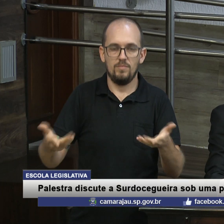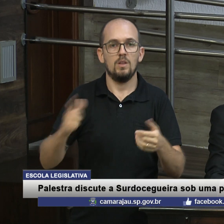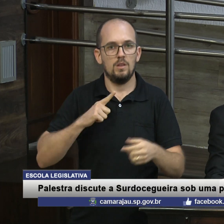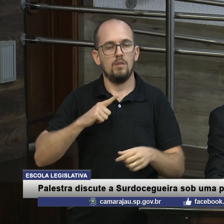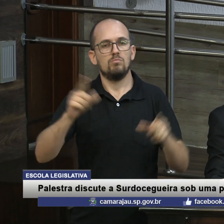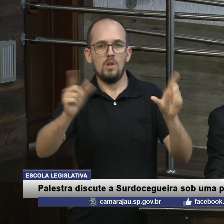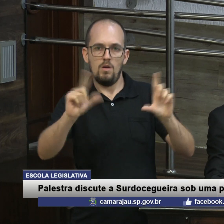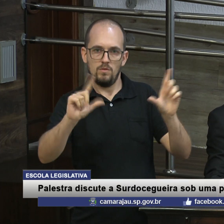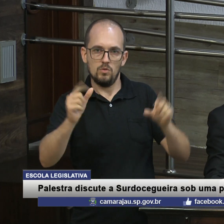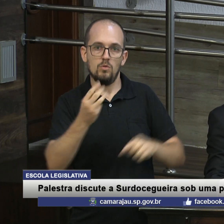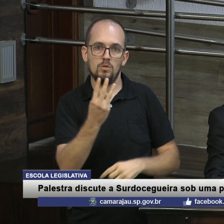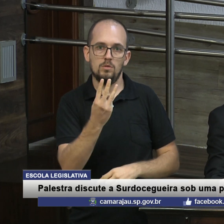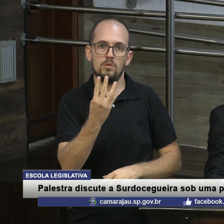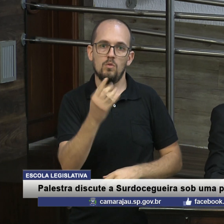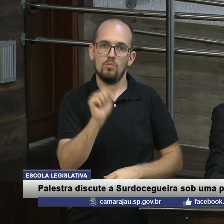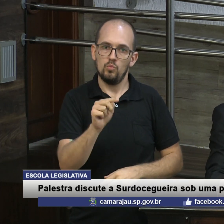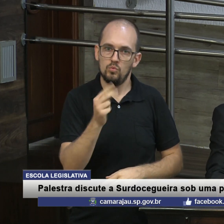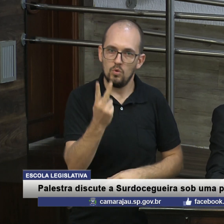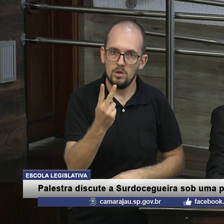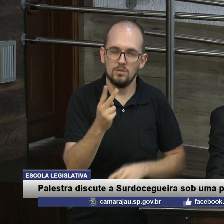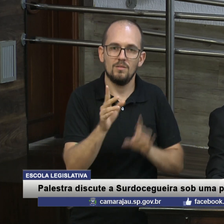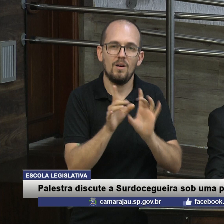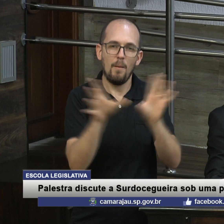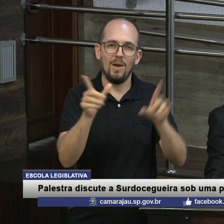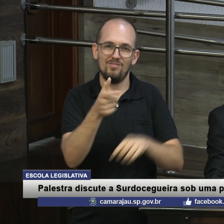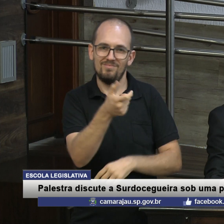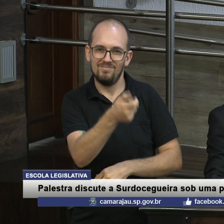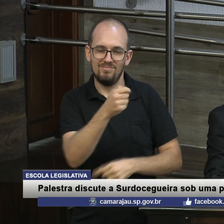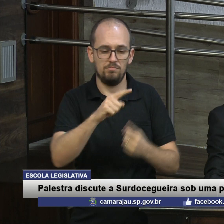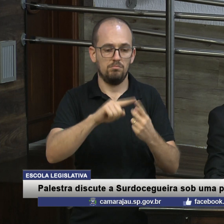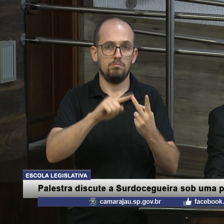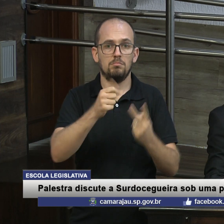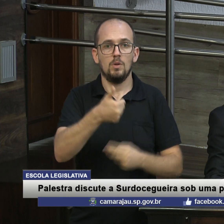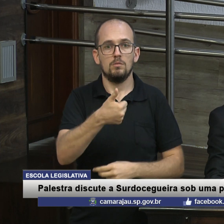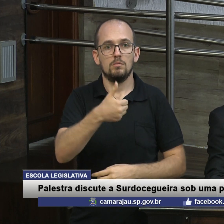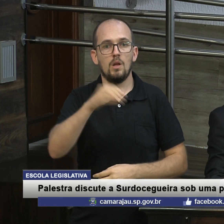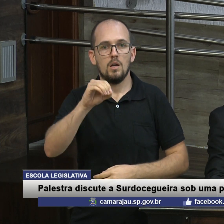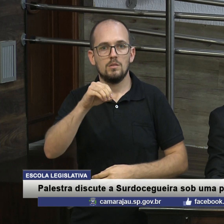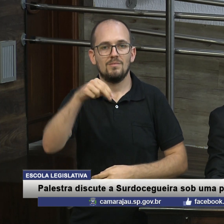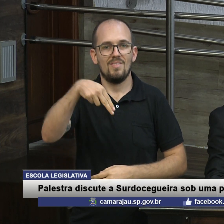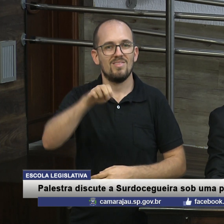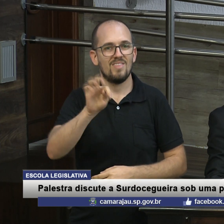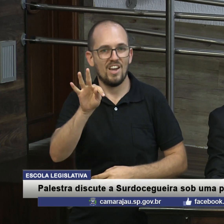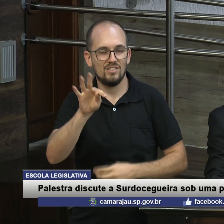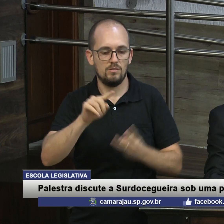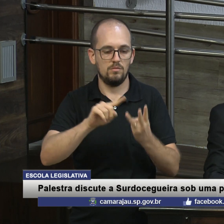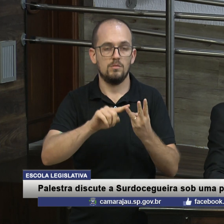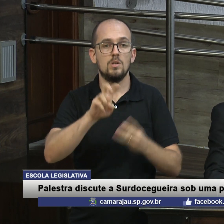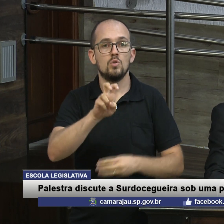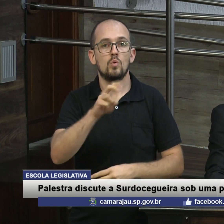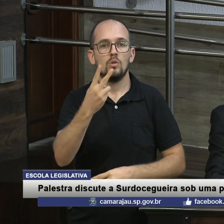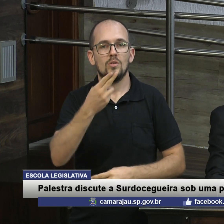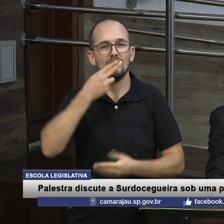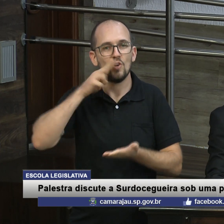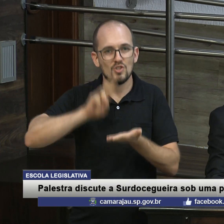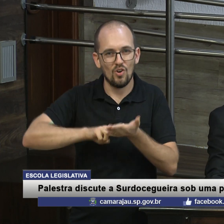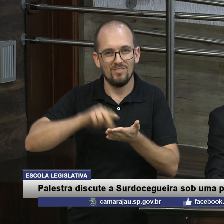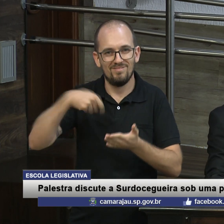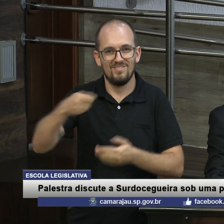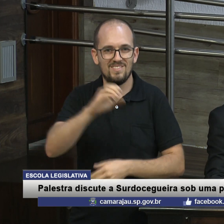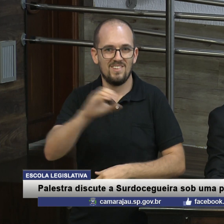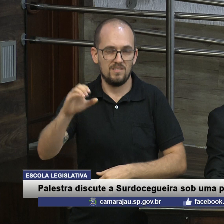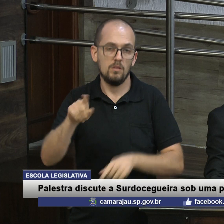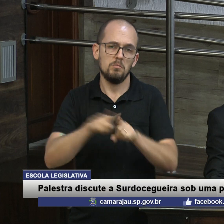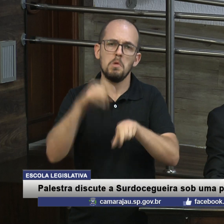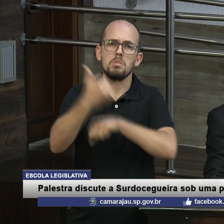canais, o 34.2 aberto digital, o 10 da NET e o 52 da ConnectCor, além, é claro, da internet por